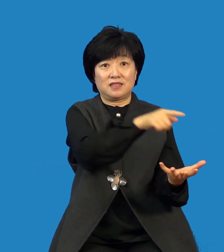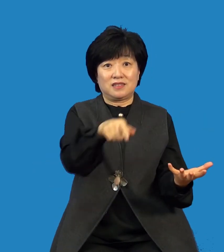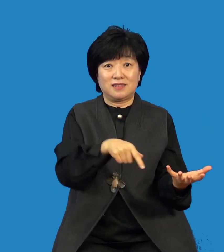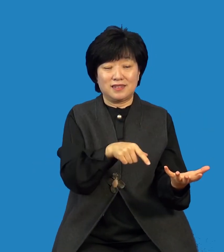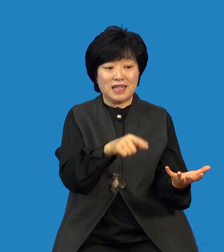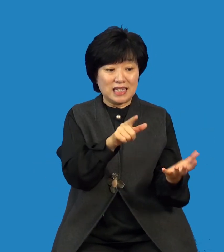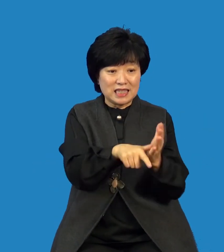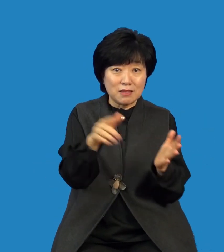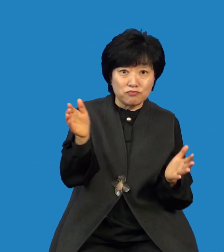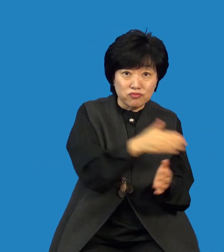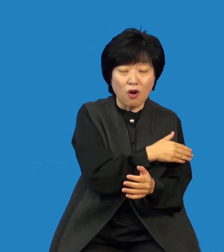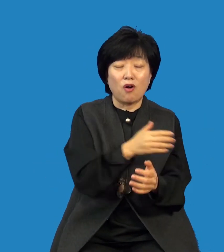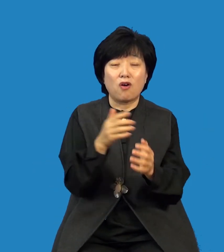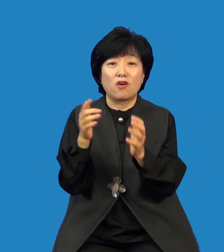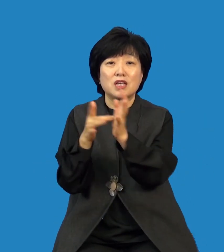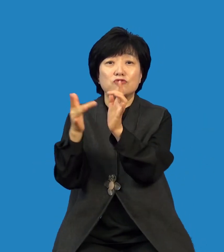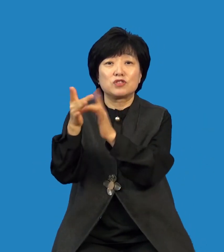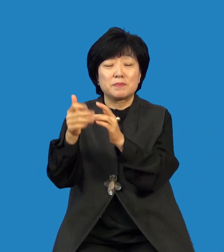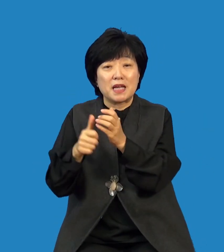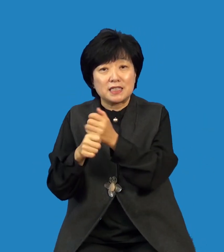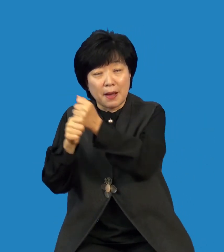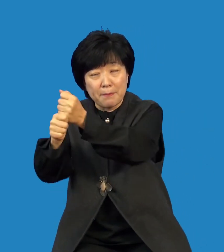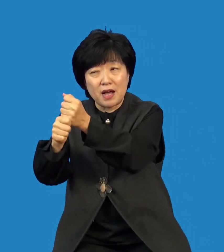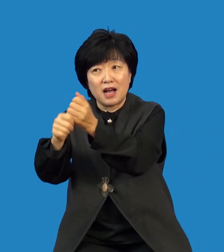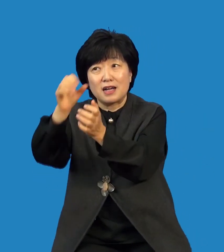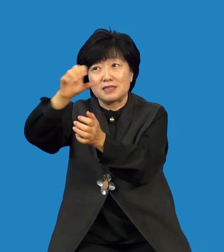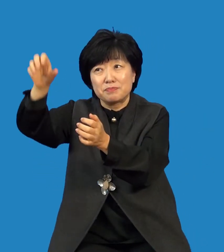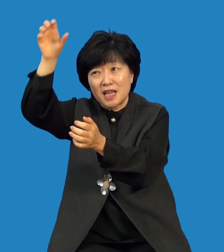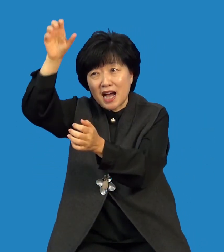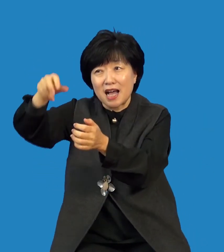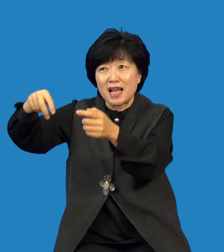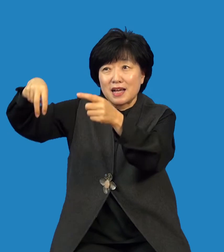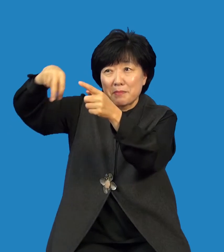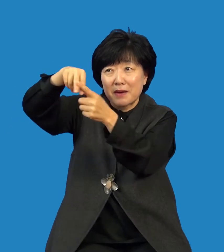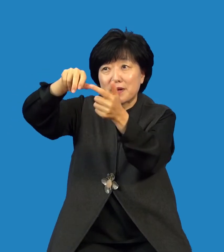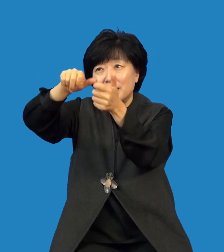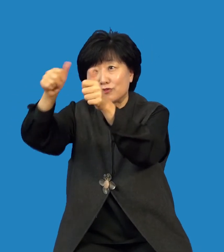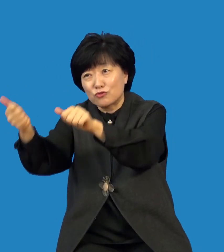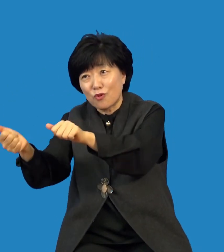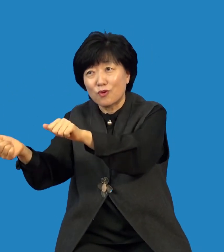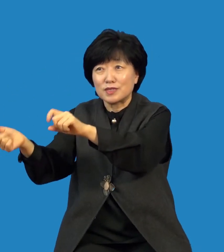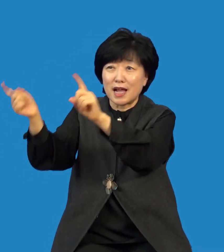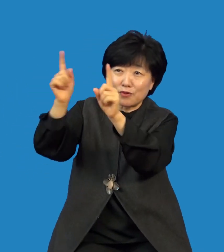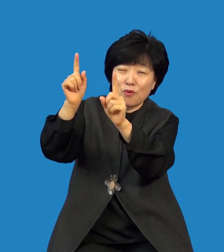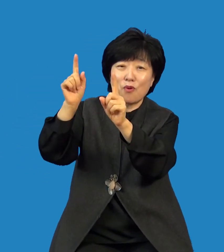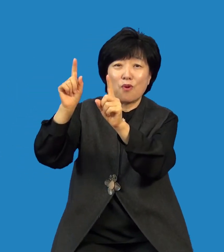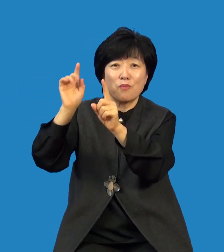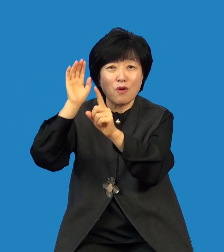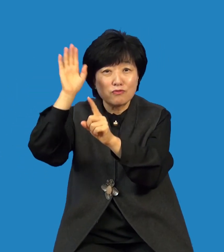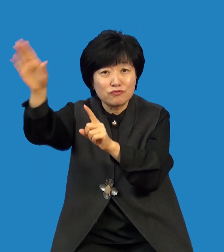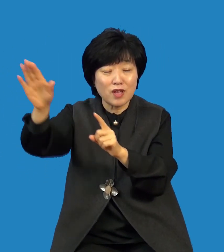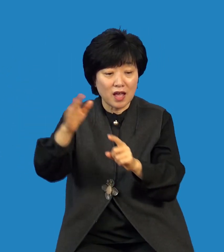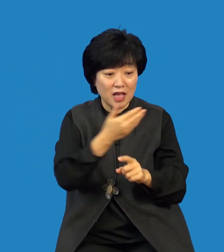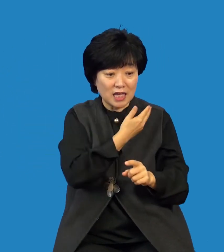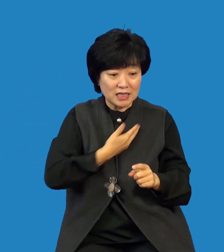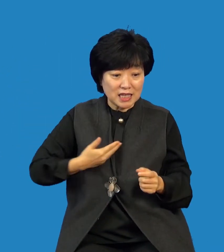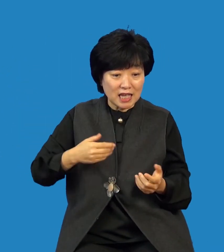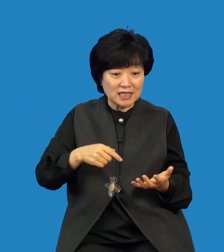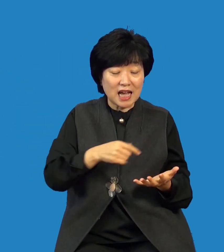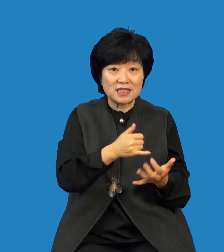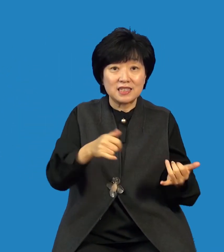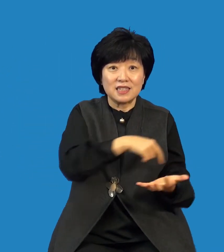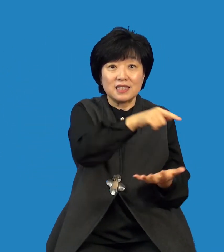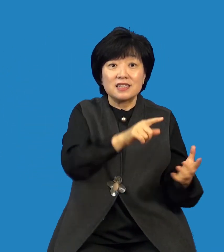돌아가시고 부활하시고 뭐 그러고 난 다음에 제자들의 삶을 보면 끊임없는 불안과 두려움을 느낄 수밖에 없는 상황